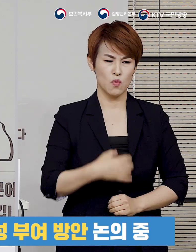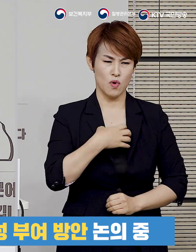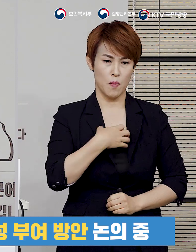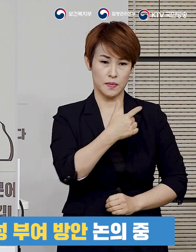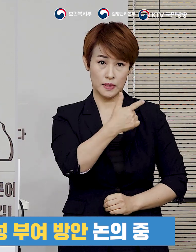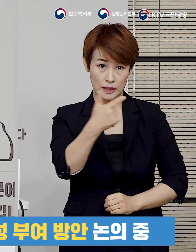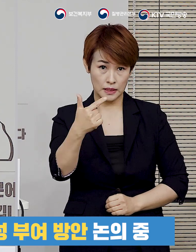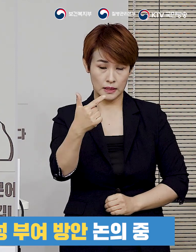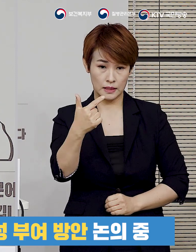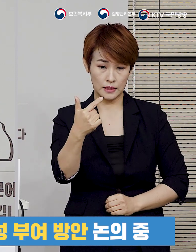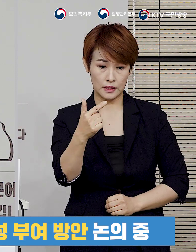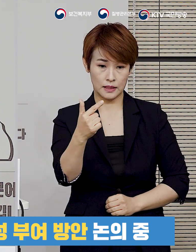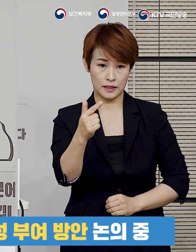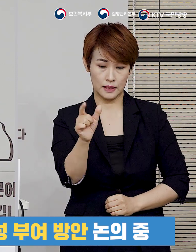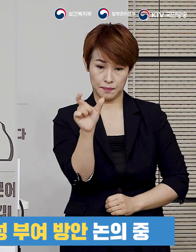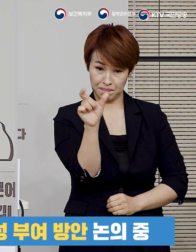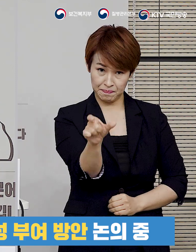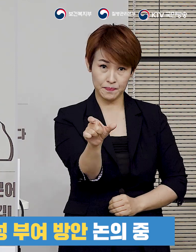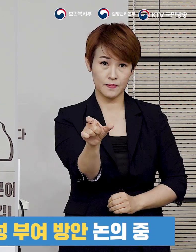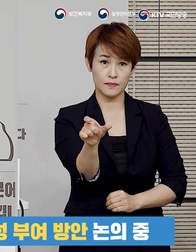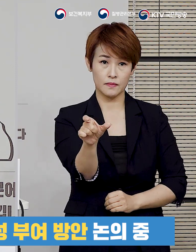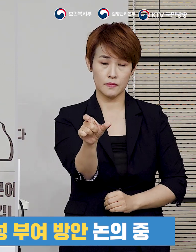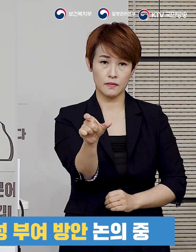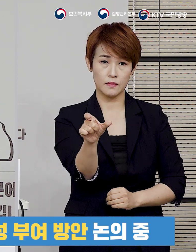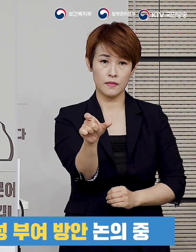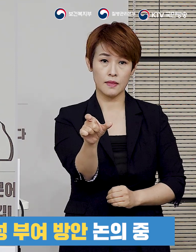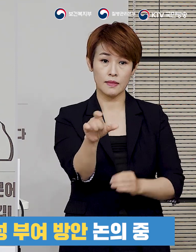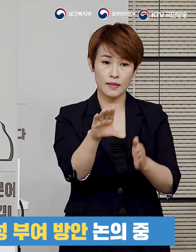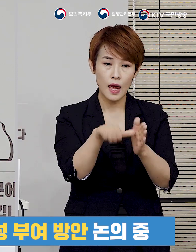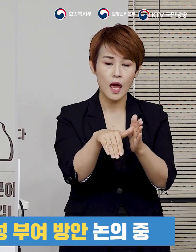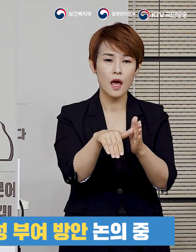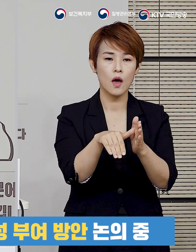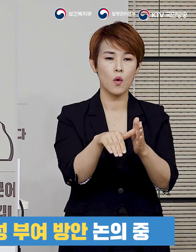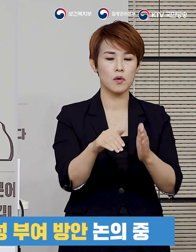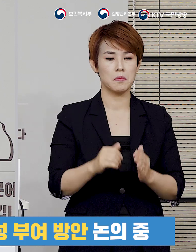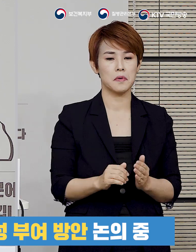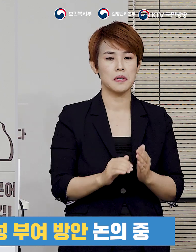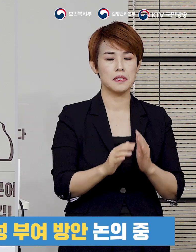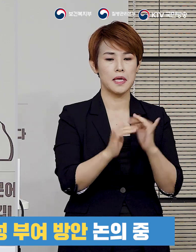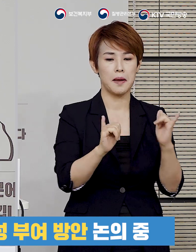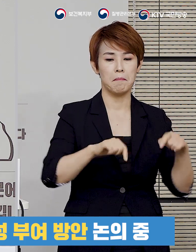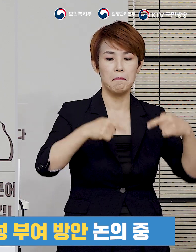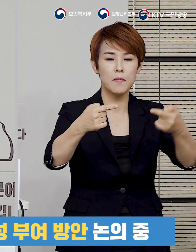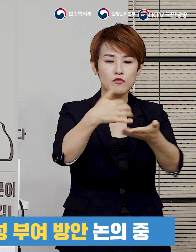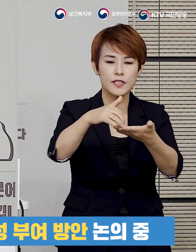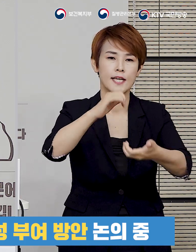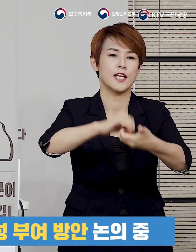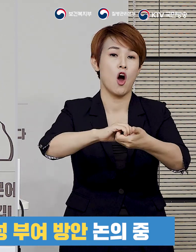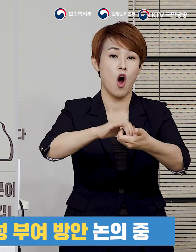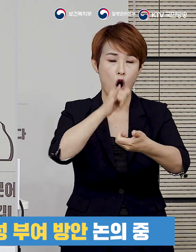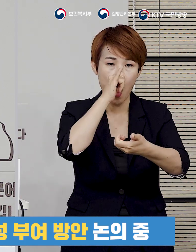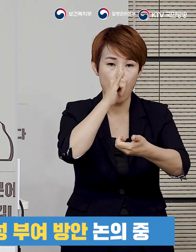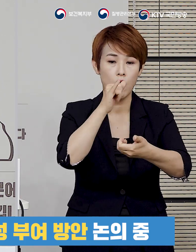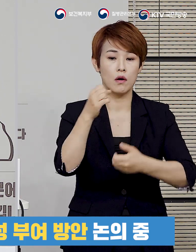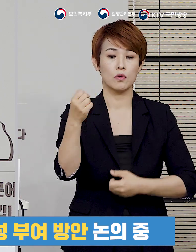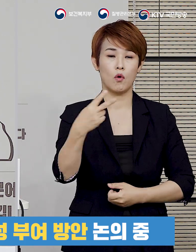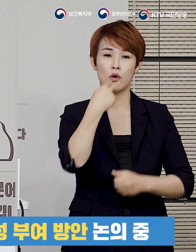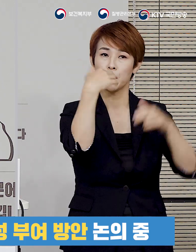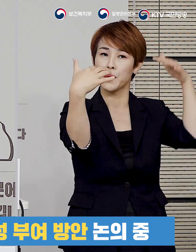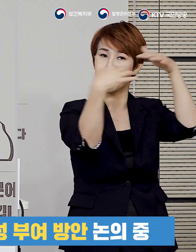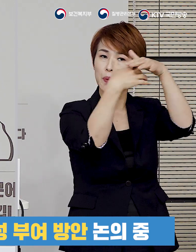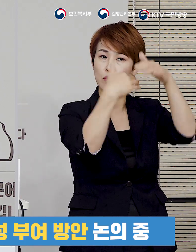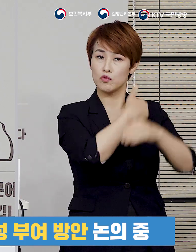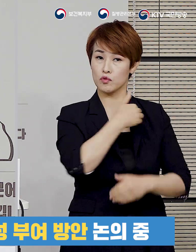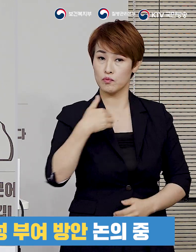말씀드렸지만 고위험으로 분류된 시설이라 하더라도 예를 들면 입장객을 제한한다든지 충분히 환기를